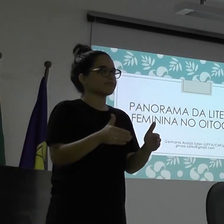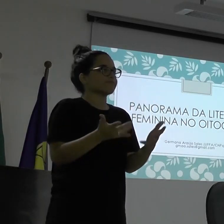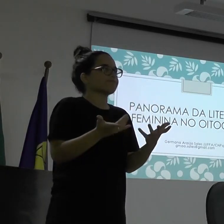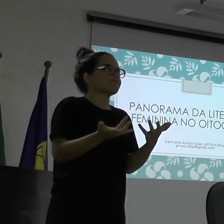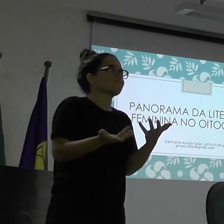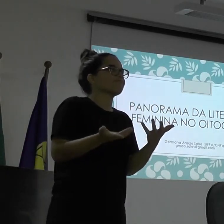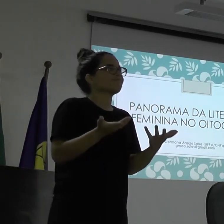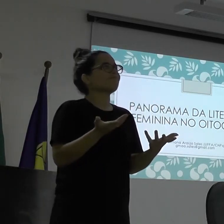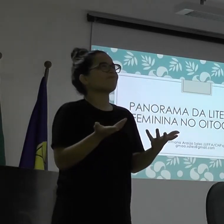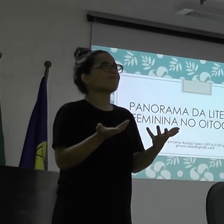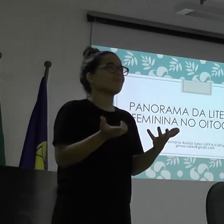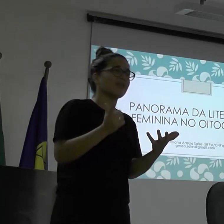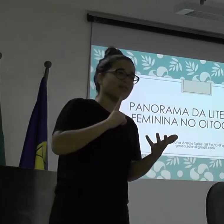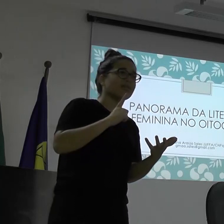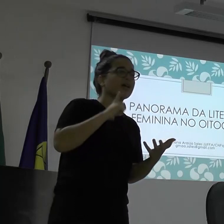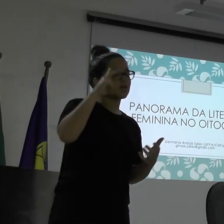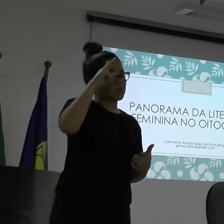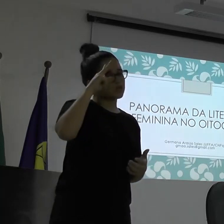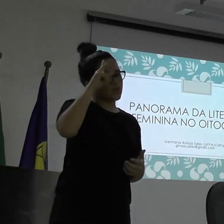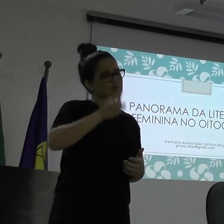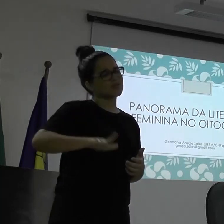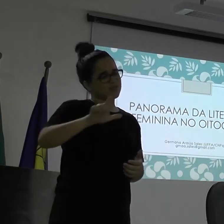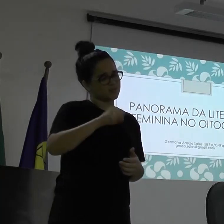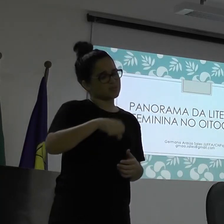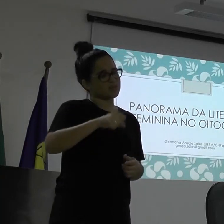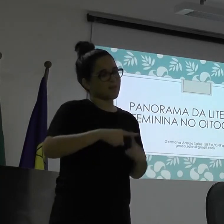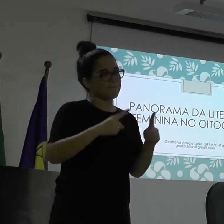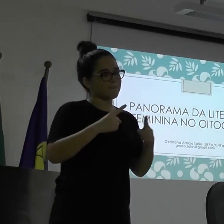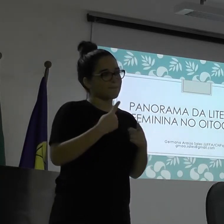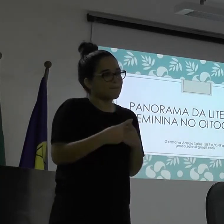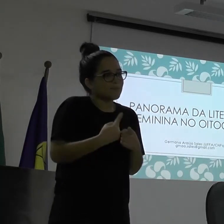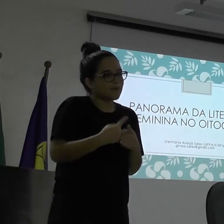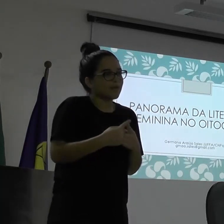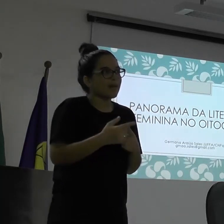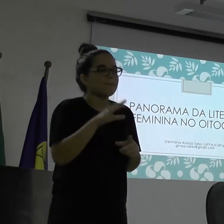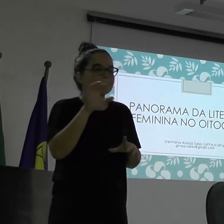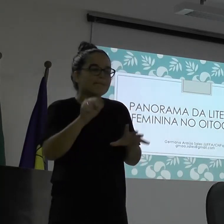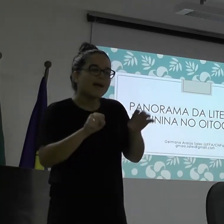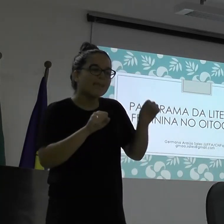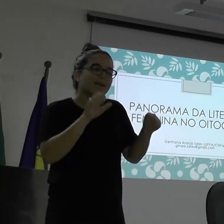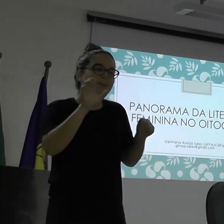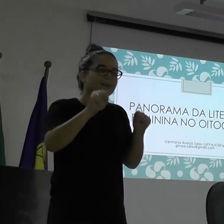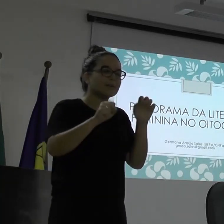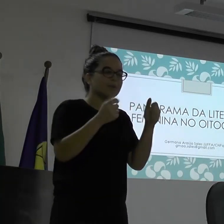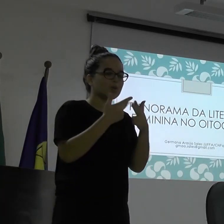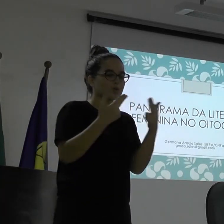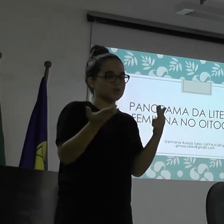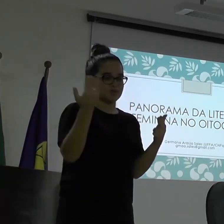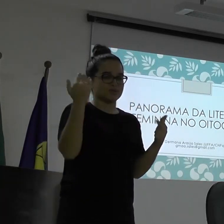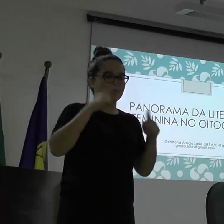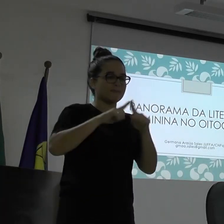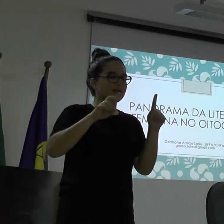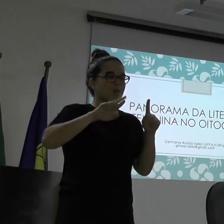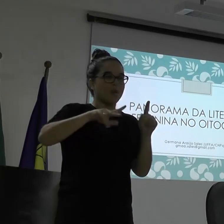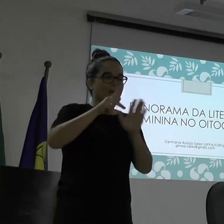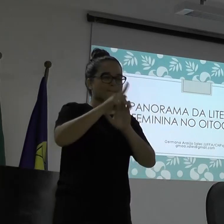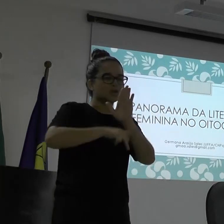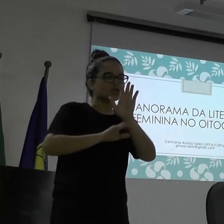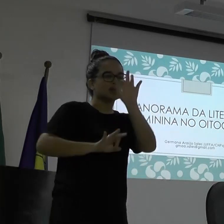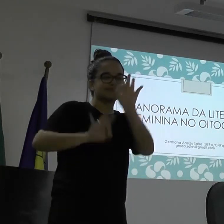dizer, é a história da literatura, porque você recupera uma coisa aqui, uma coisa ali, mas não assim, um projeto